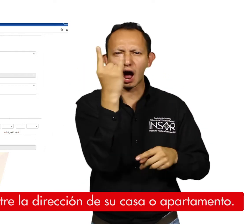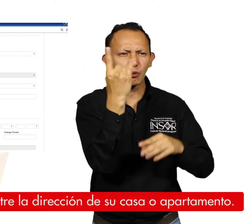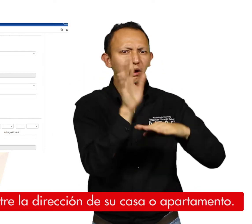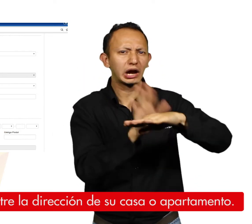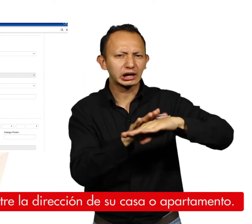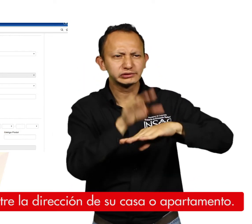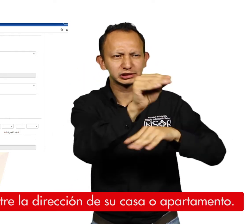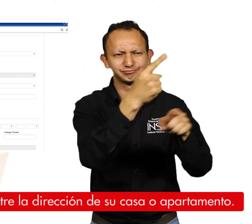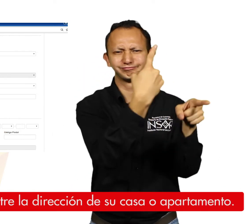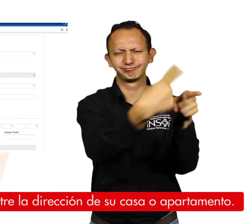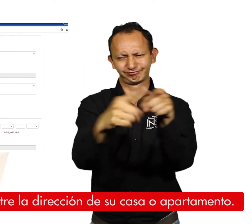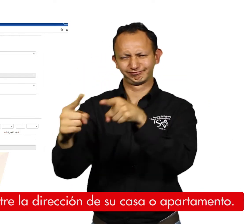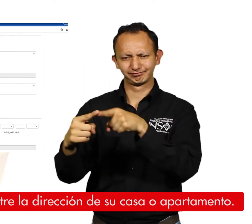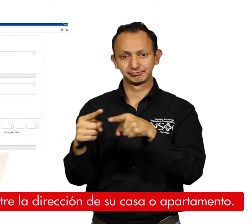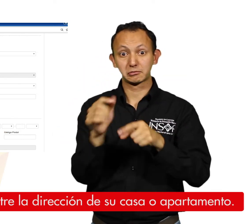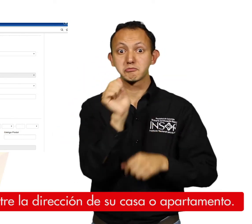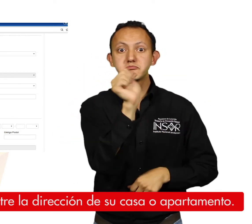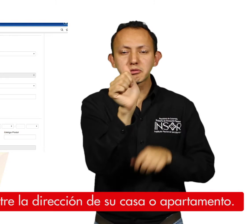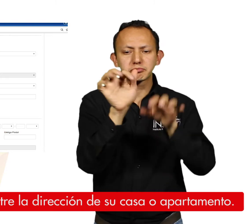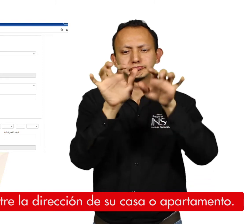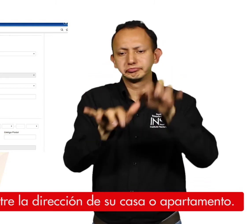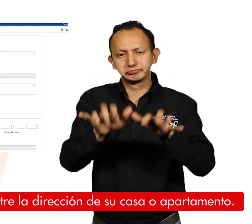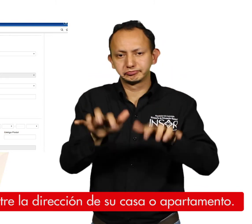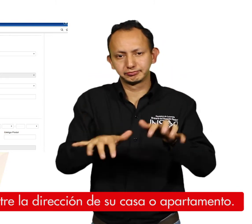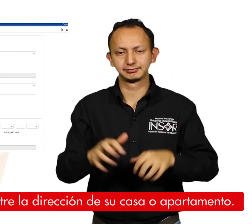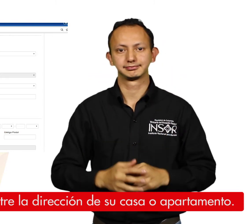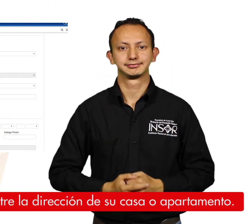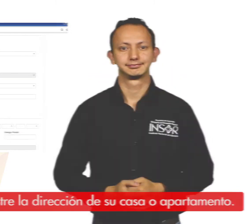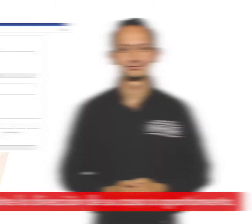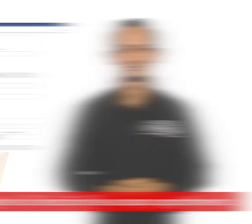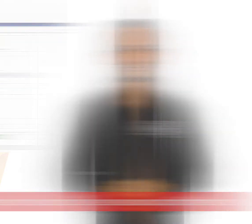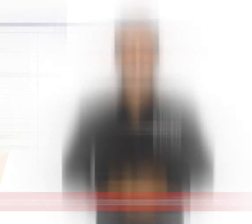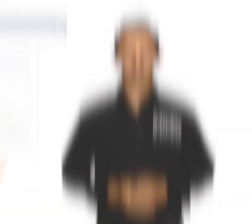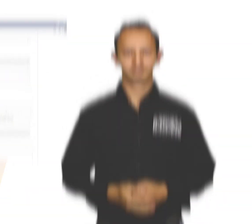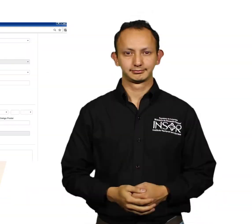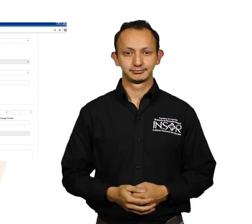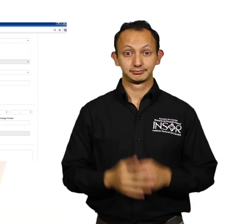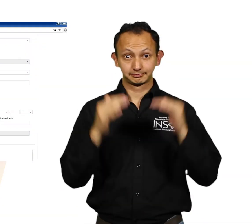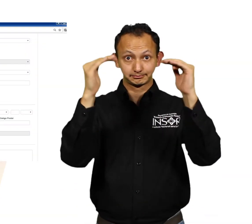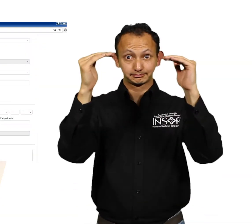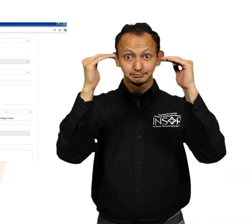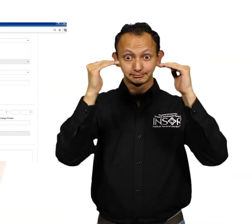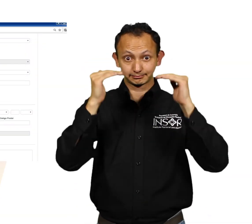Dirección. Allí registre la dirección de su casa o apartamento.